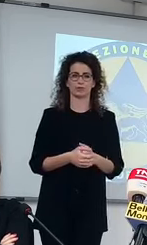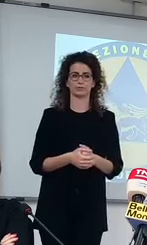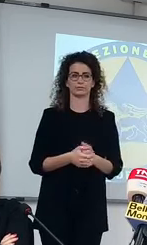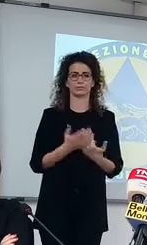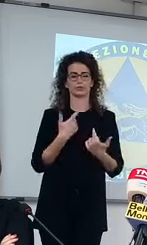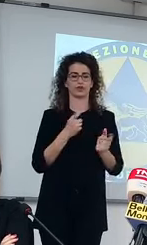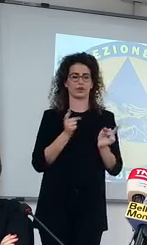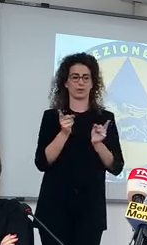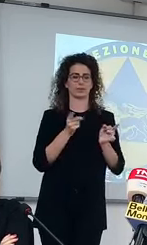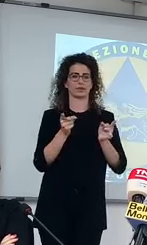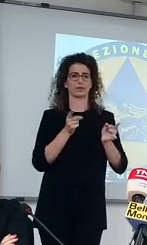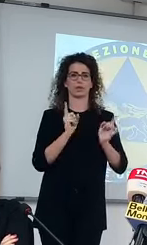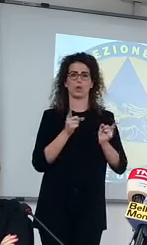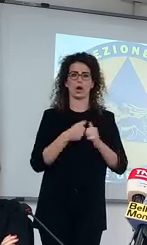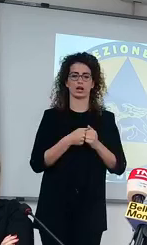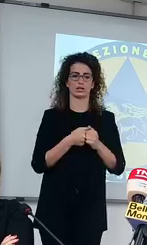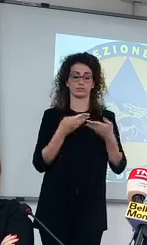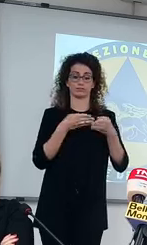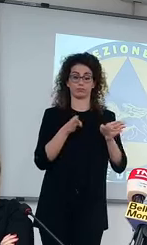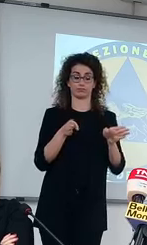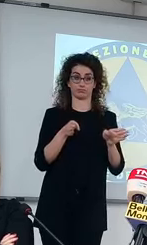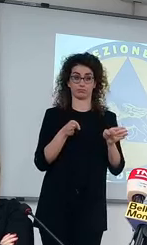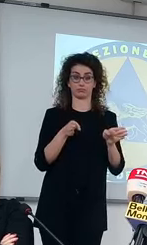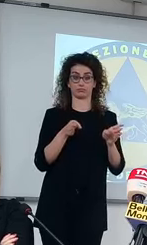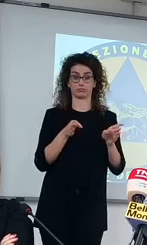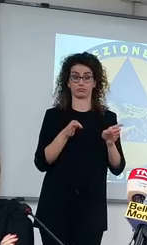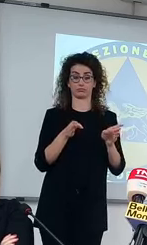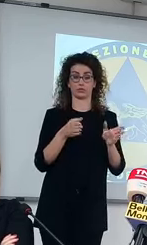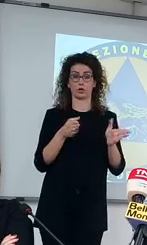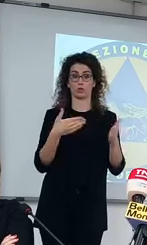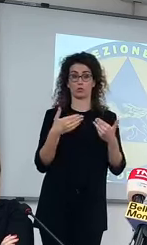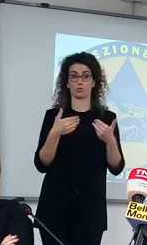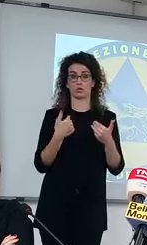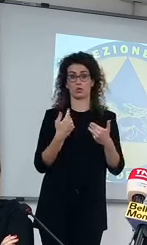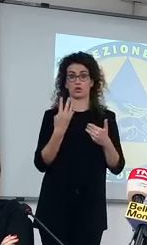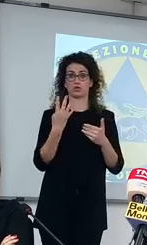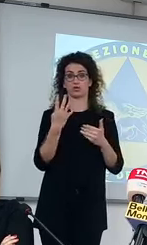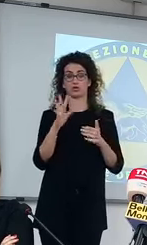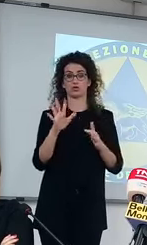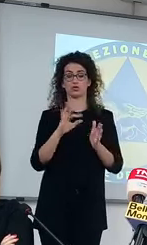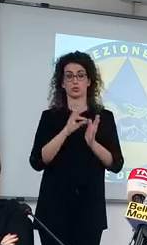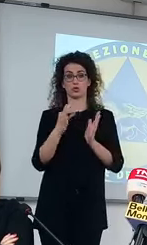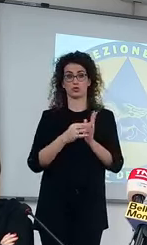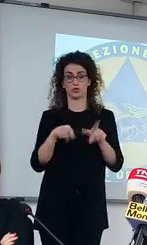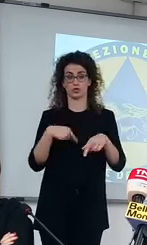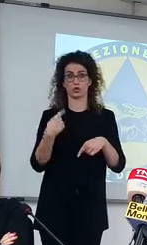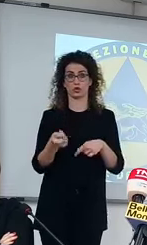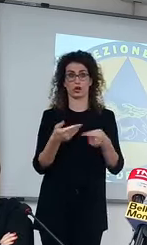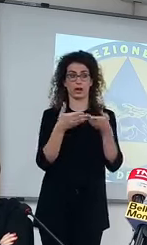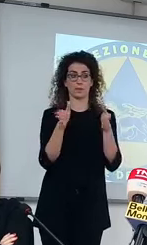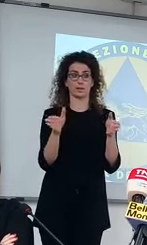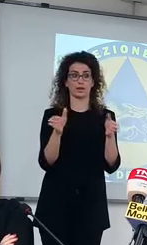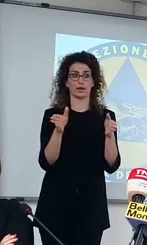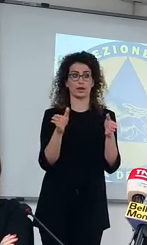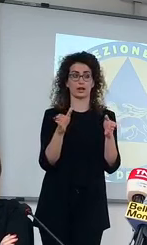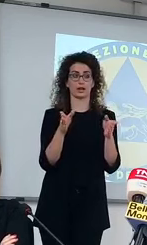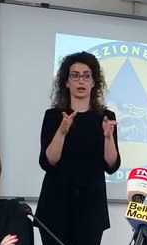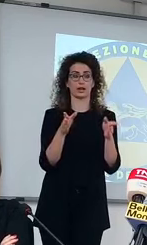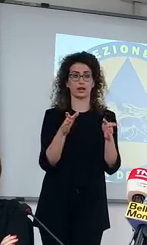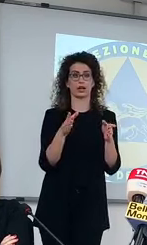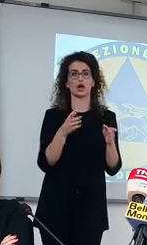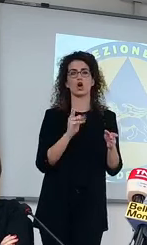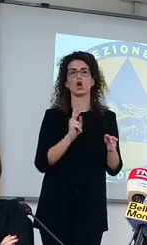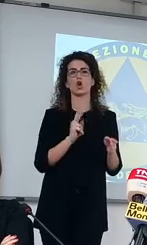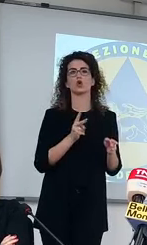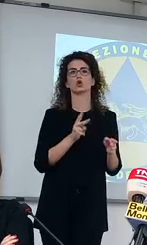quella finestra nella quale abbiamo aperto e subito dopo, 4-5 giorni, abbiamo aperto, se vi ricordate, agli over